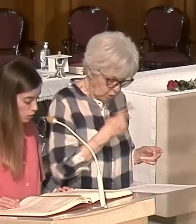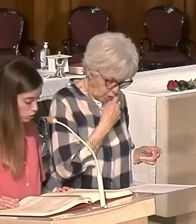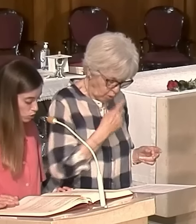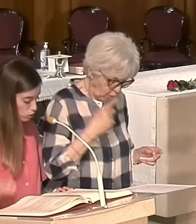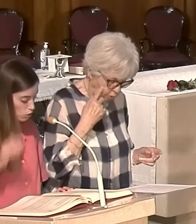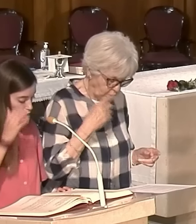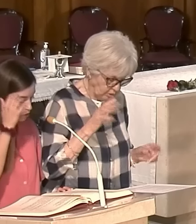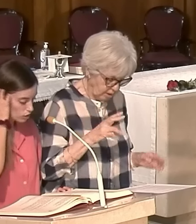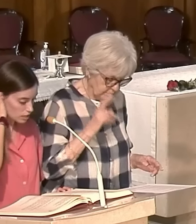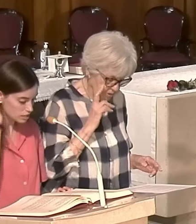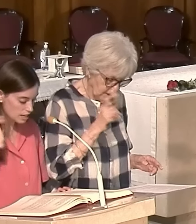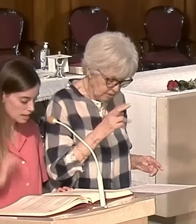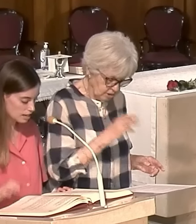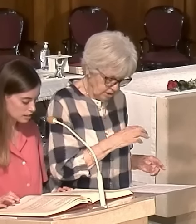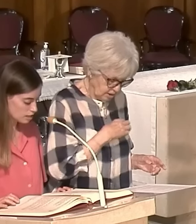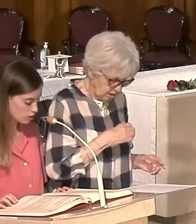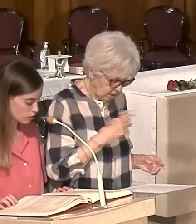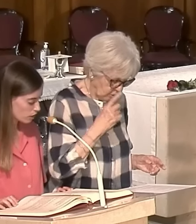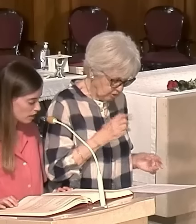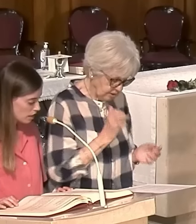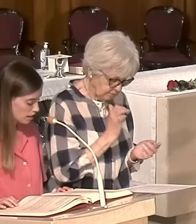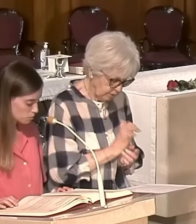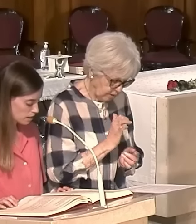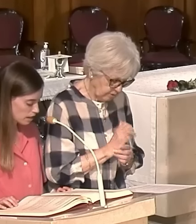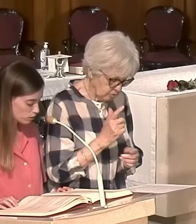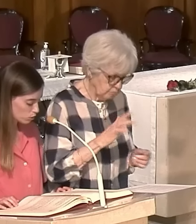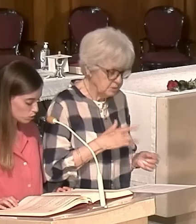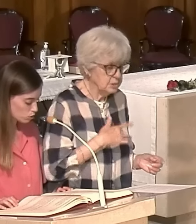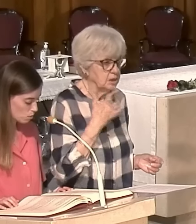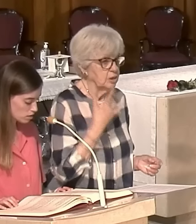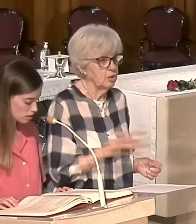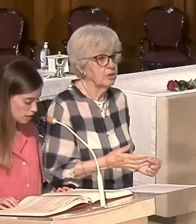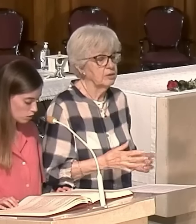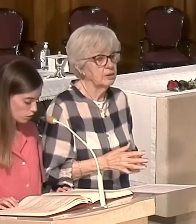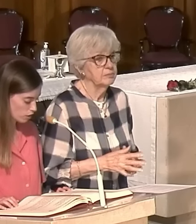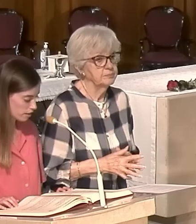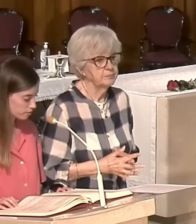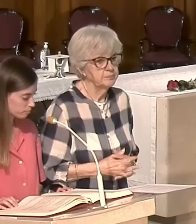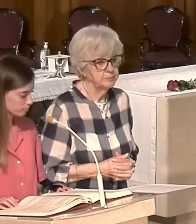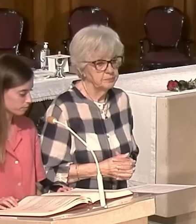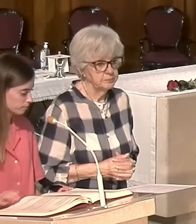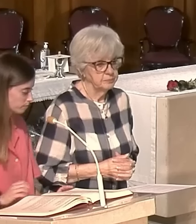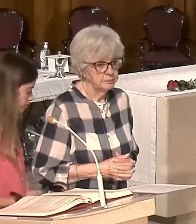Nuestros ojos están en el Señor, esperando su misericordia.